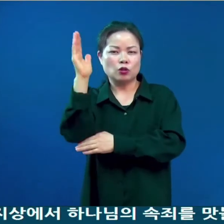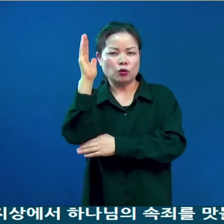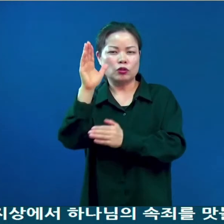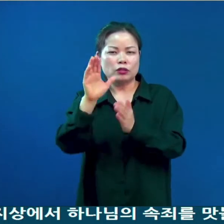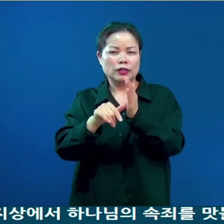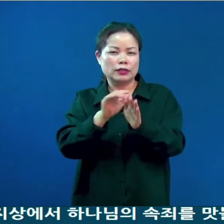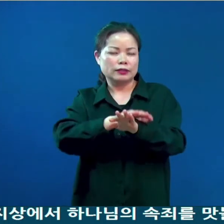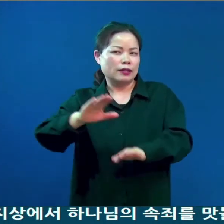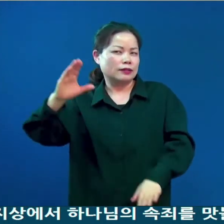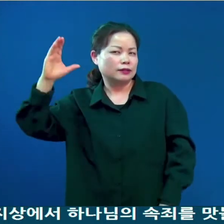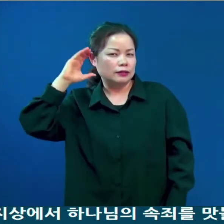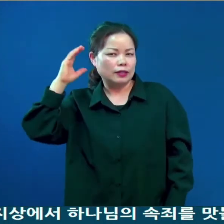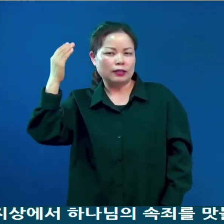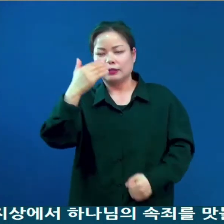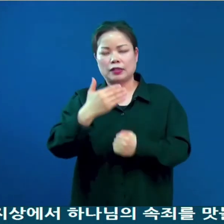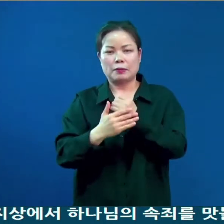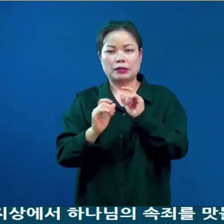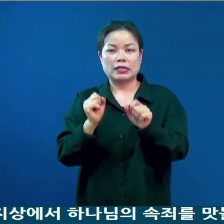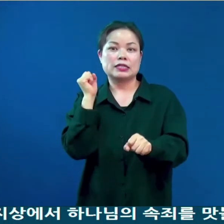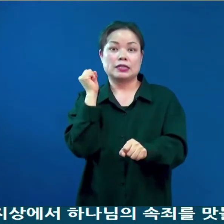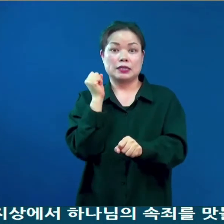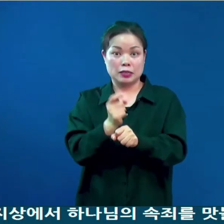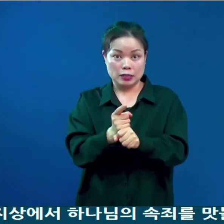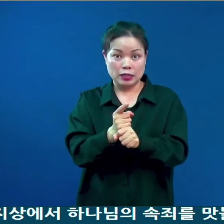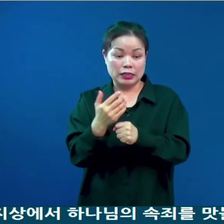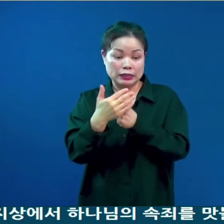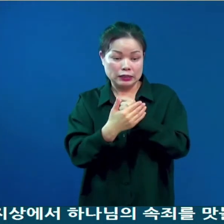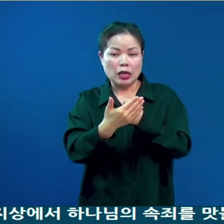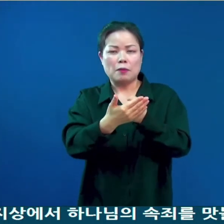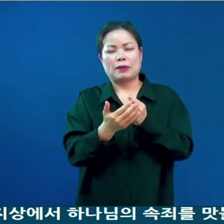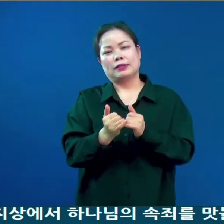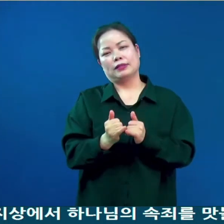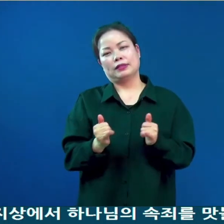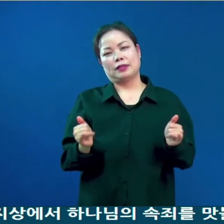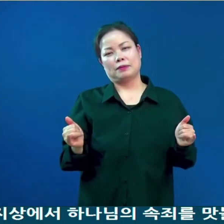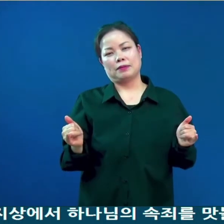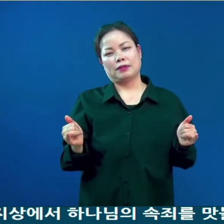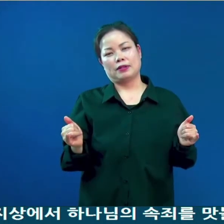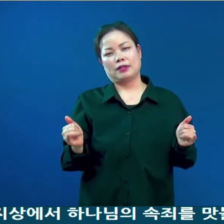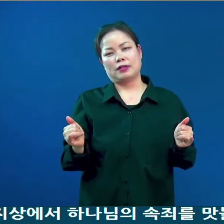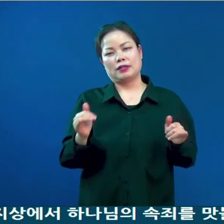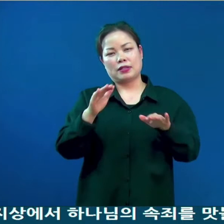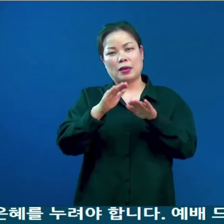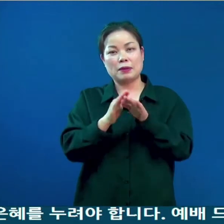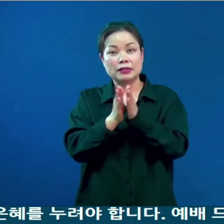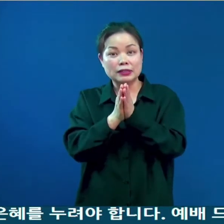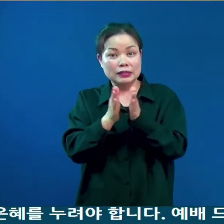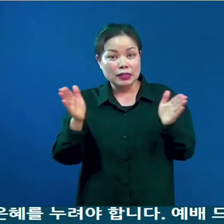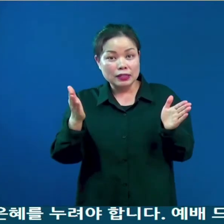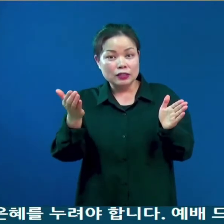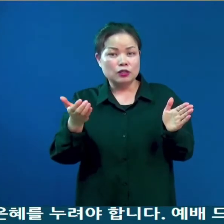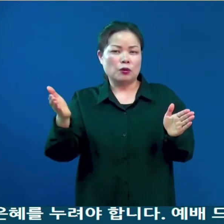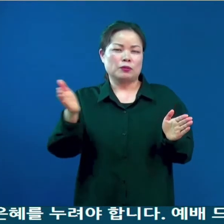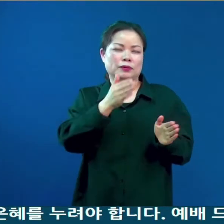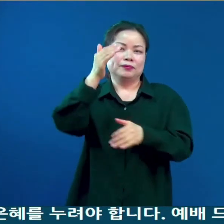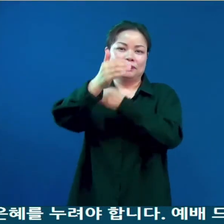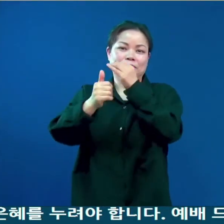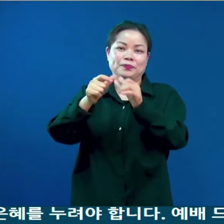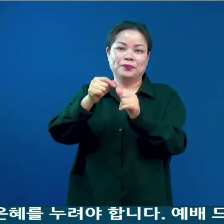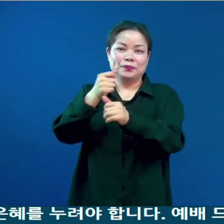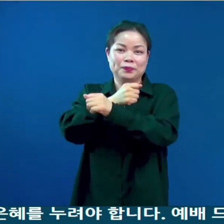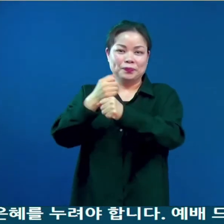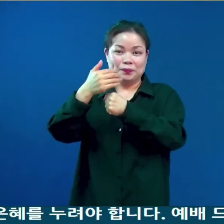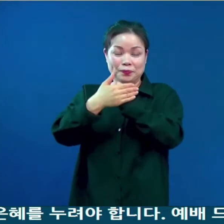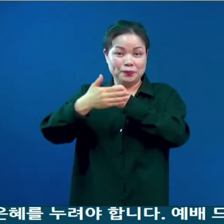설교를 잘 들었기 때문에 은혜 받는 게 아니고요. 이미 벌써 은혜를 받는 분들은 예배가 시작되기 전부터 하나님의 구속의